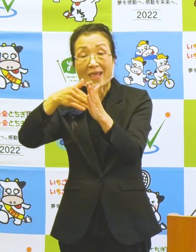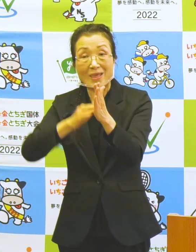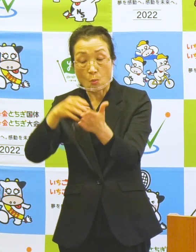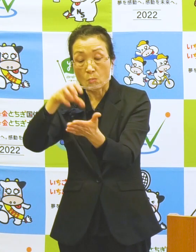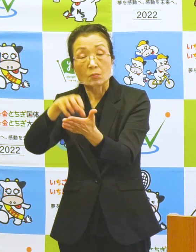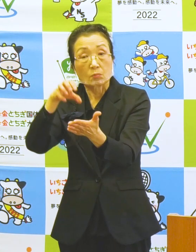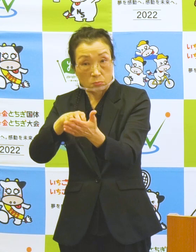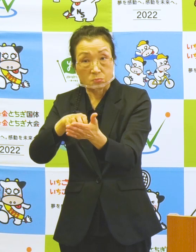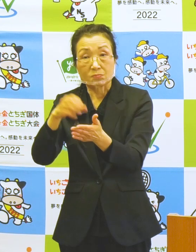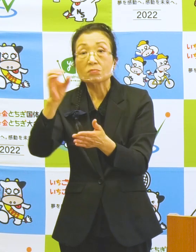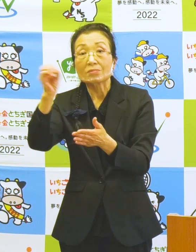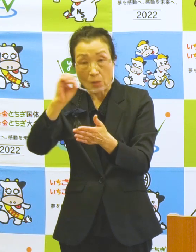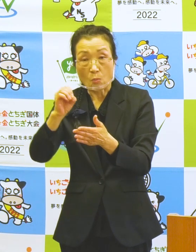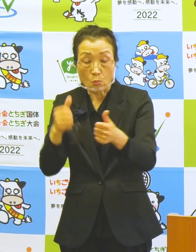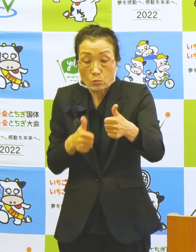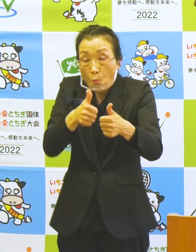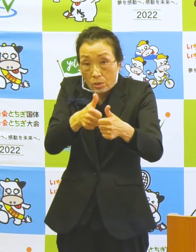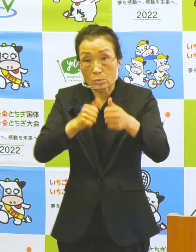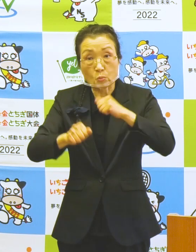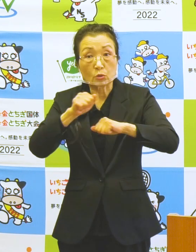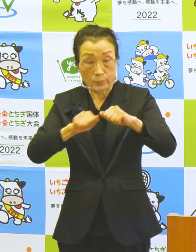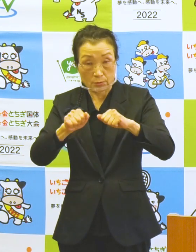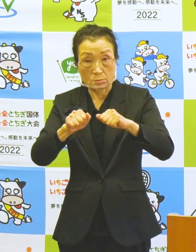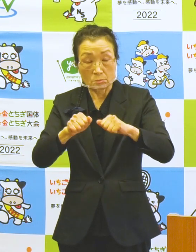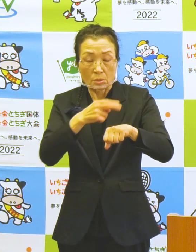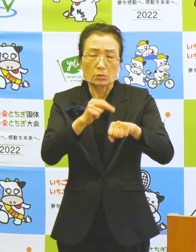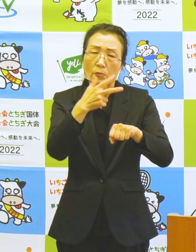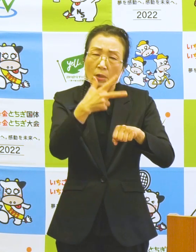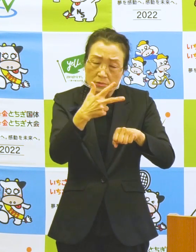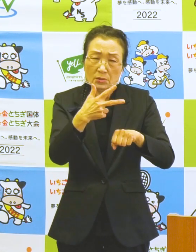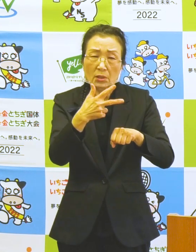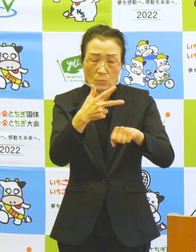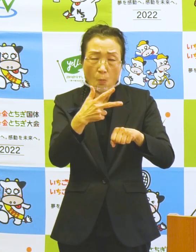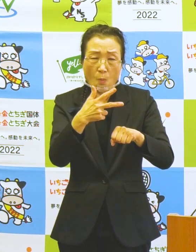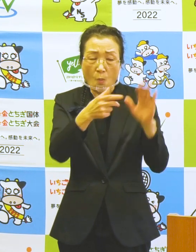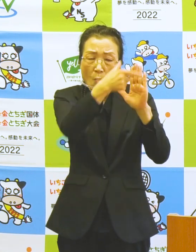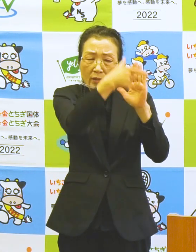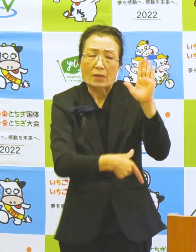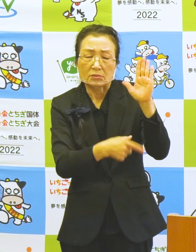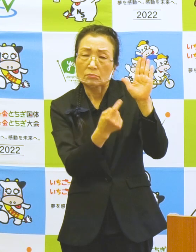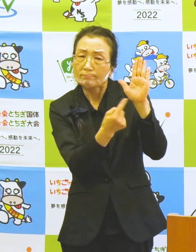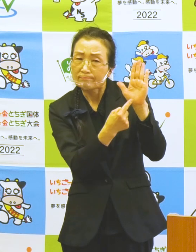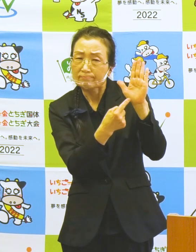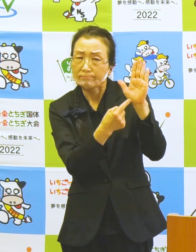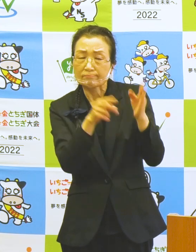ゼロへの挑戦に向けた取り組みを行い、本市独自のキャッチフレーズを決定しました。